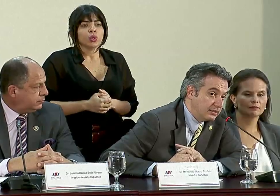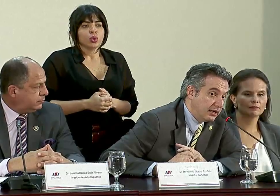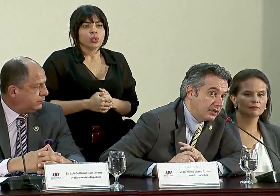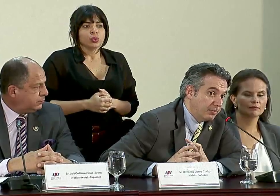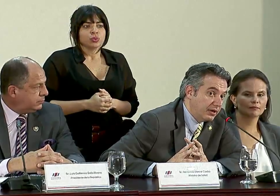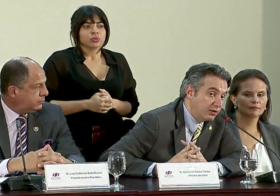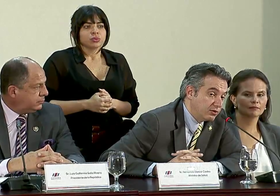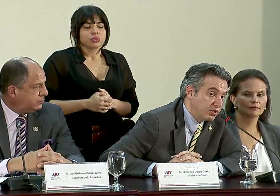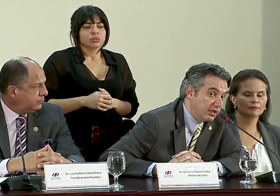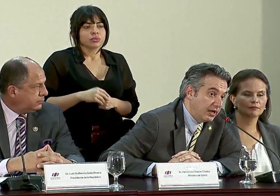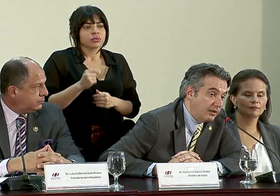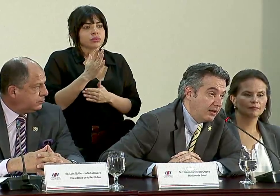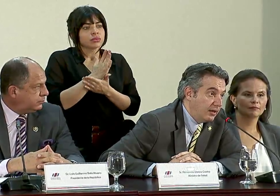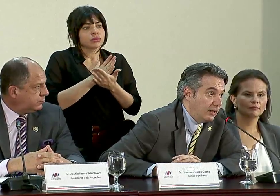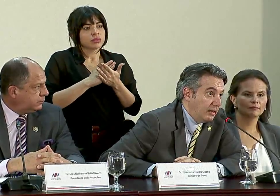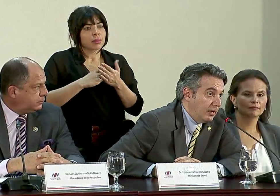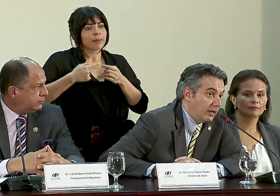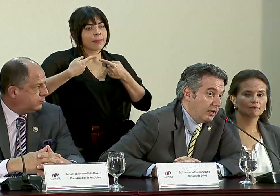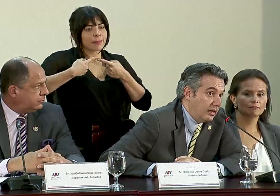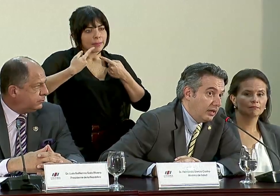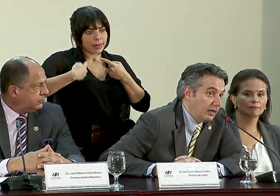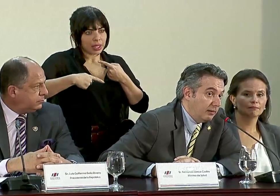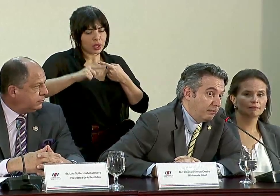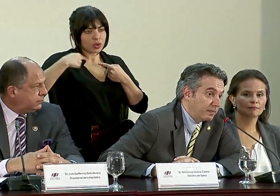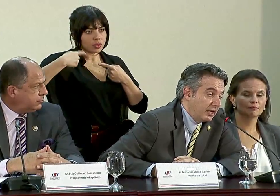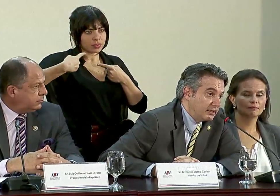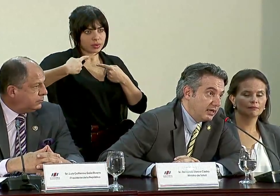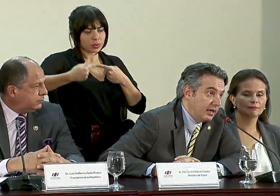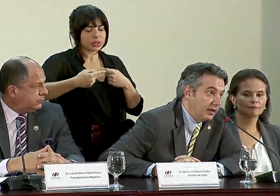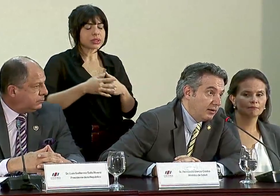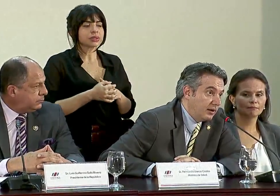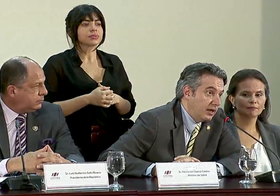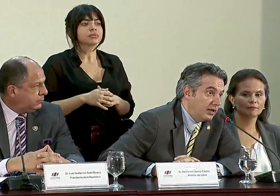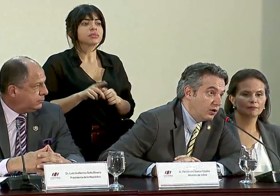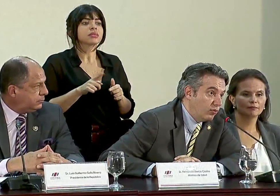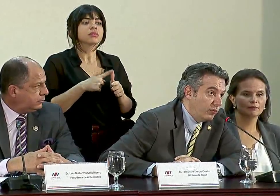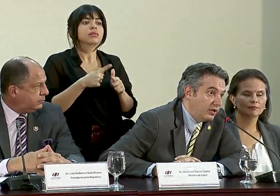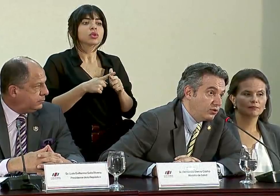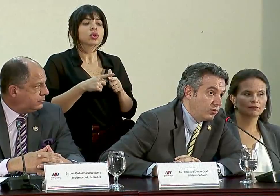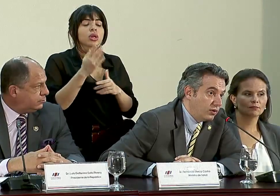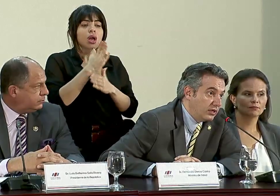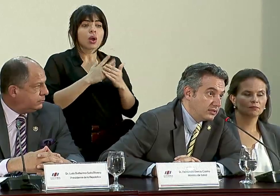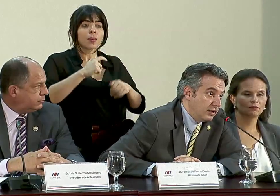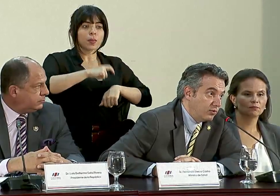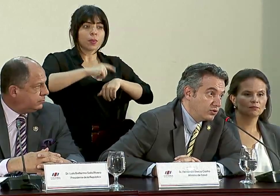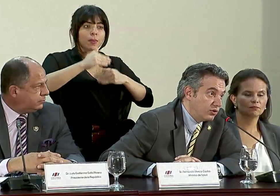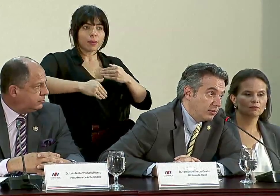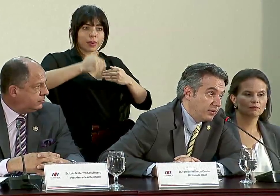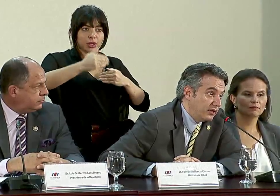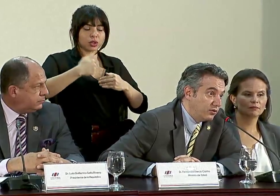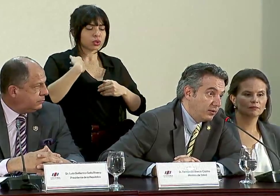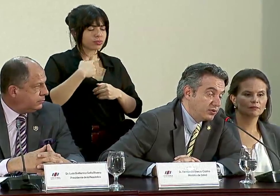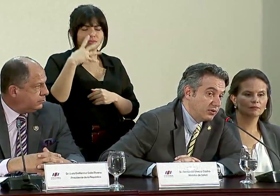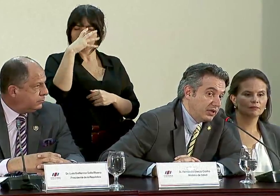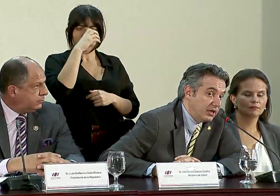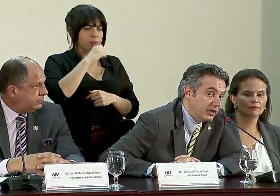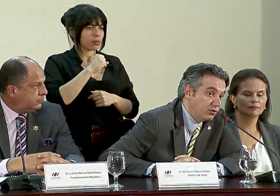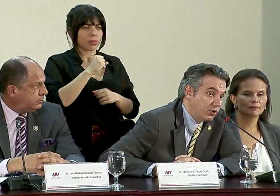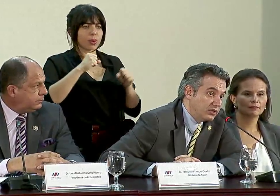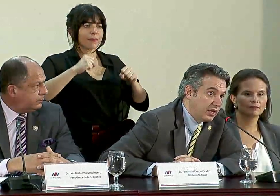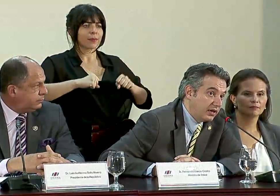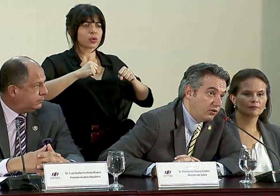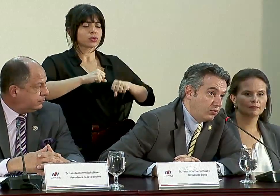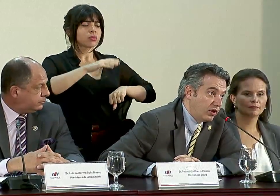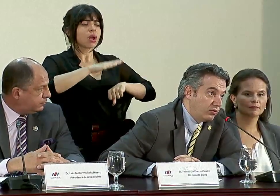y cierta peligrosidad. Así que en ningún momento estamos contemplando la posibilidad